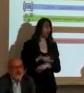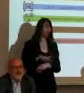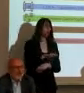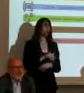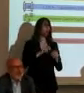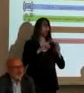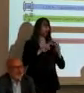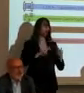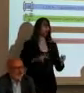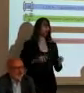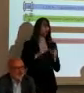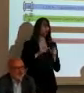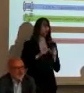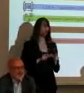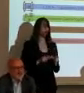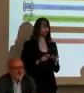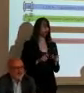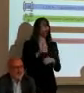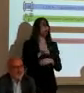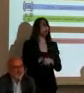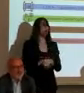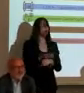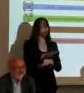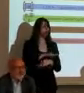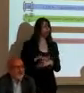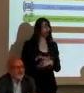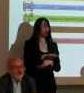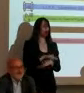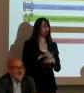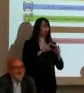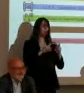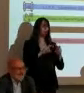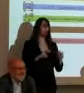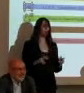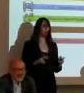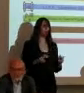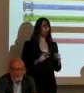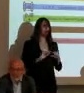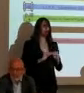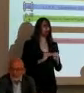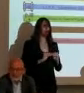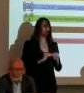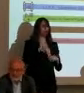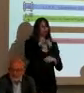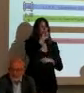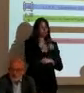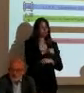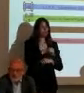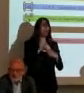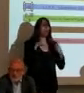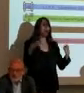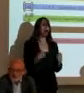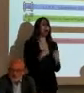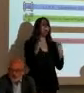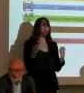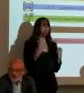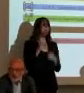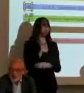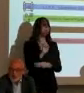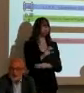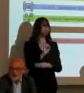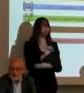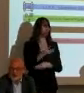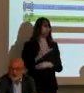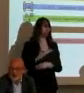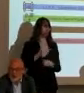luoghi in cui questa ricerca è trasmessa attraverso le attività didattiche. Abbiamo un laboratorio